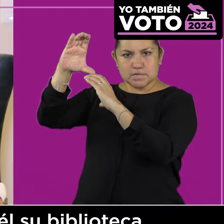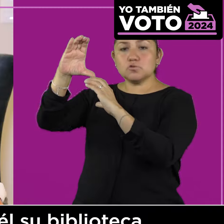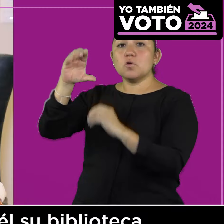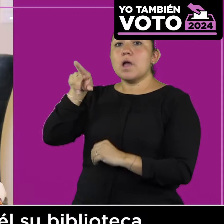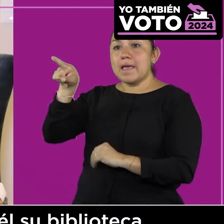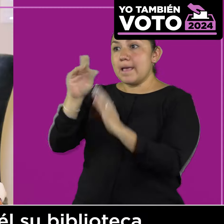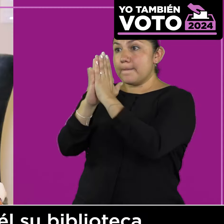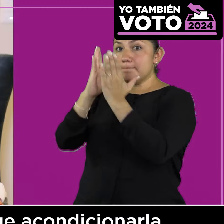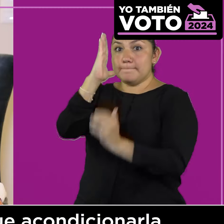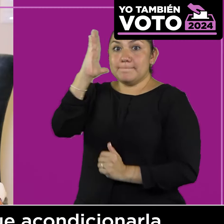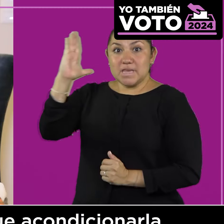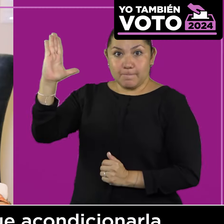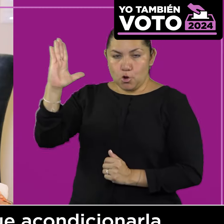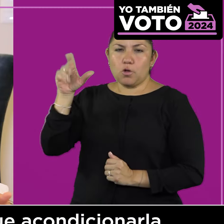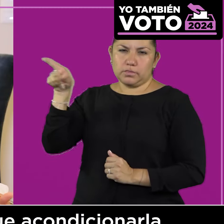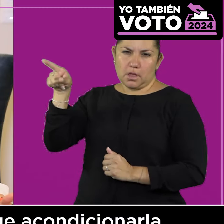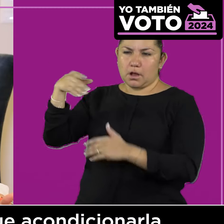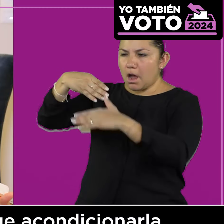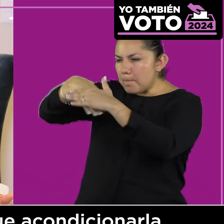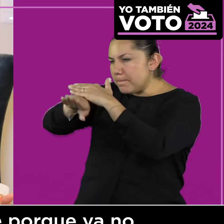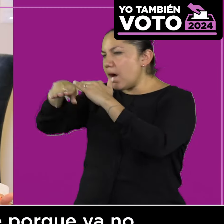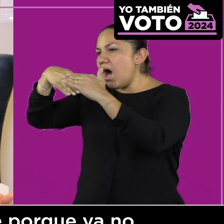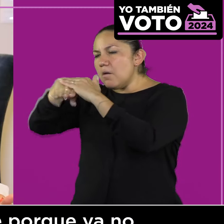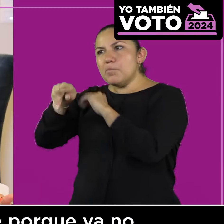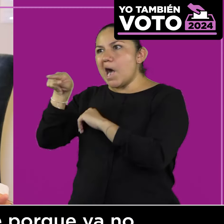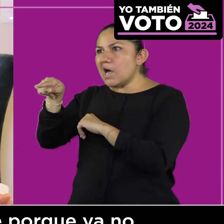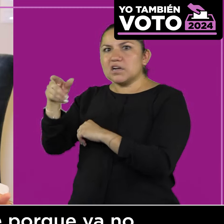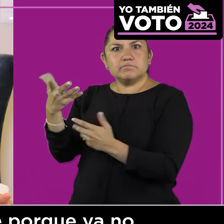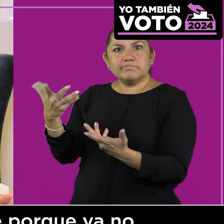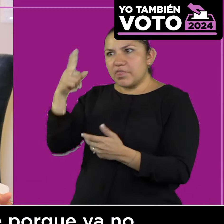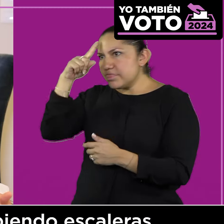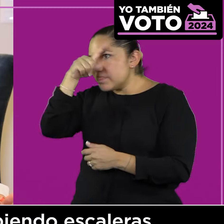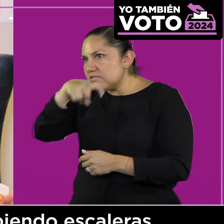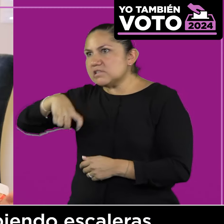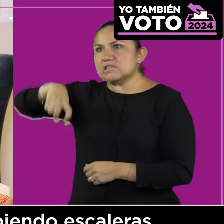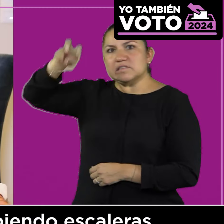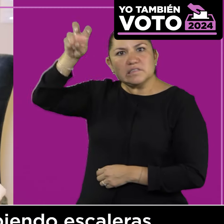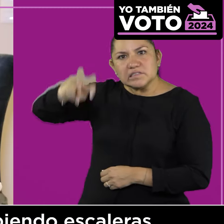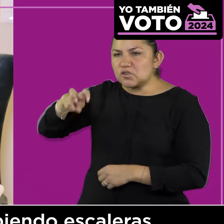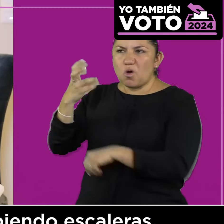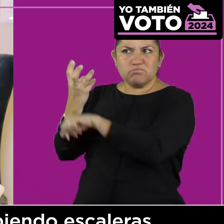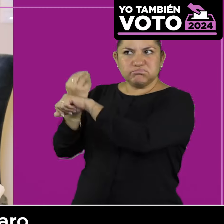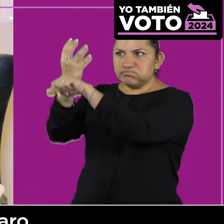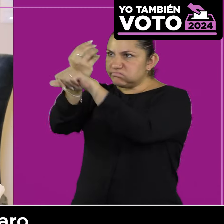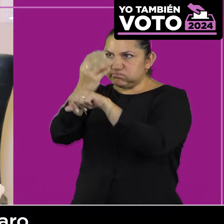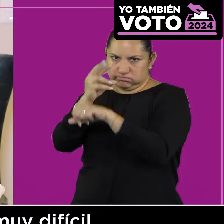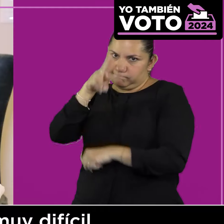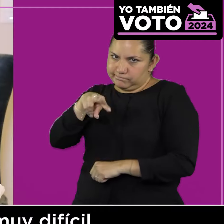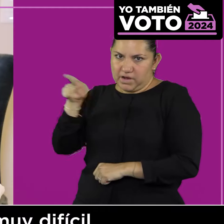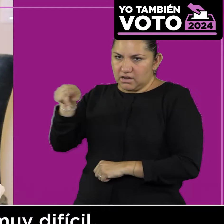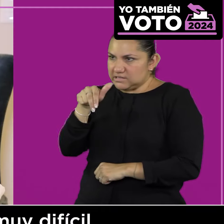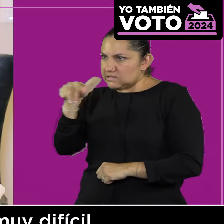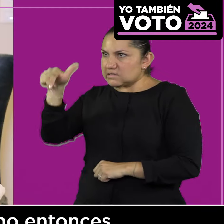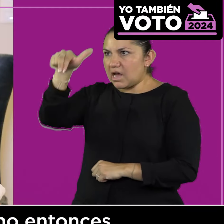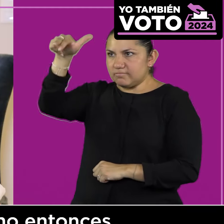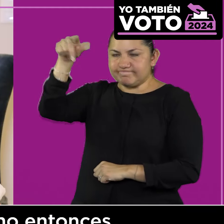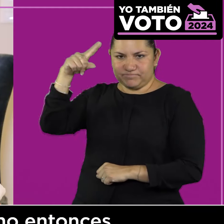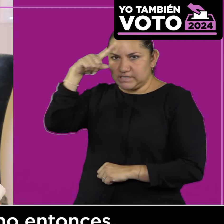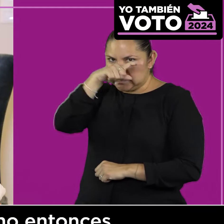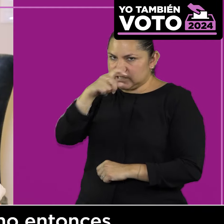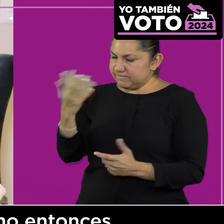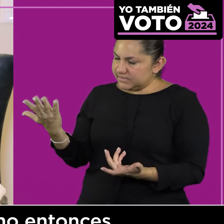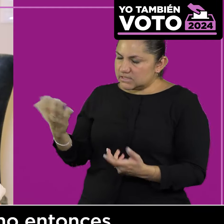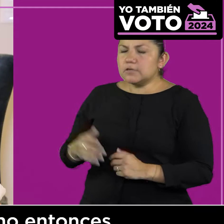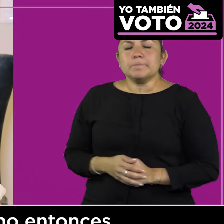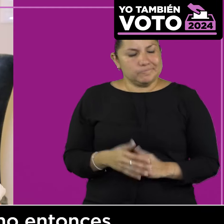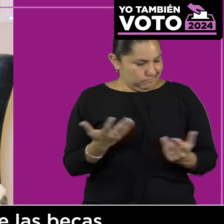su biblioteca pues tuvimos que acondicionarla precisamente porque ya no puede estar subiendo Escaleras No sí s es muy difícil Así es